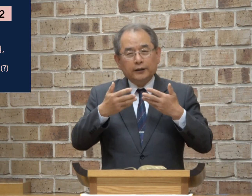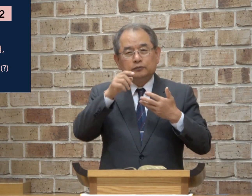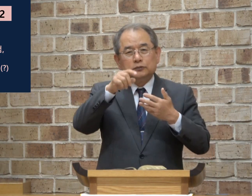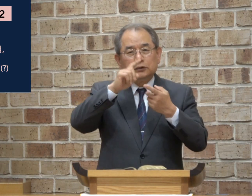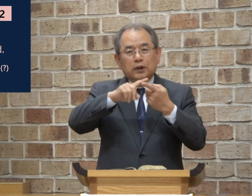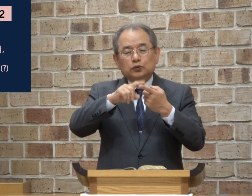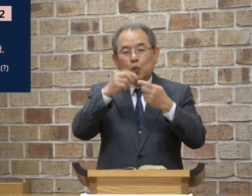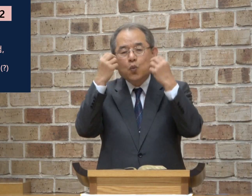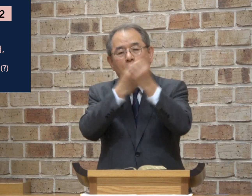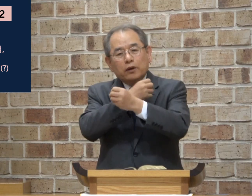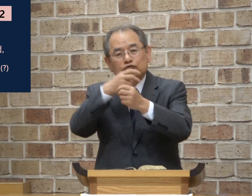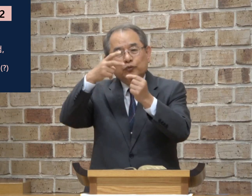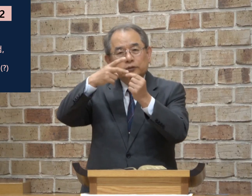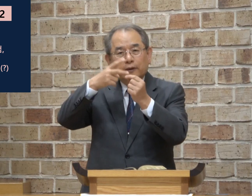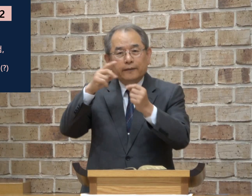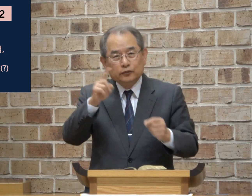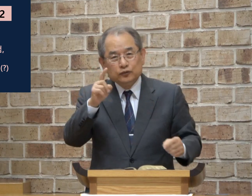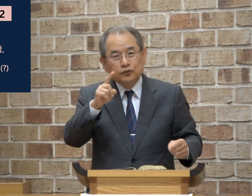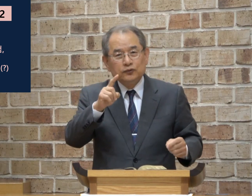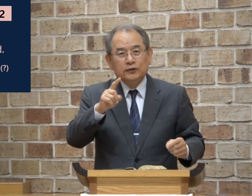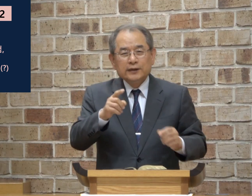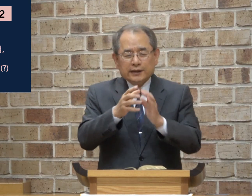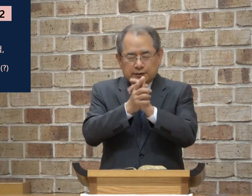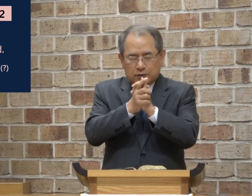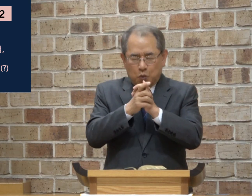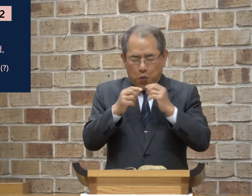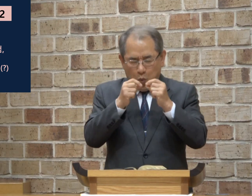성령 받음에 대한 오해가 있습니다.